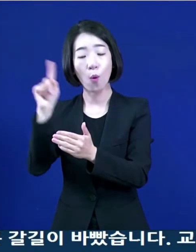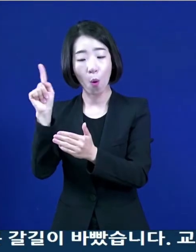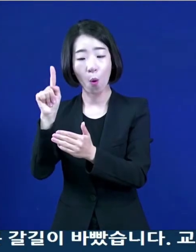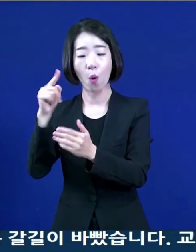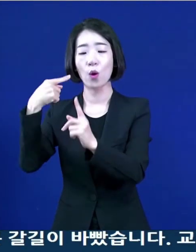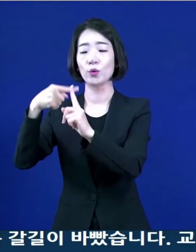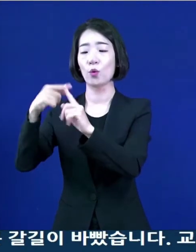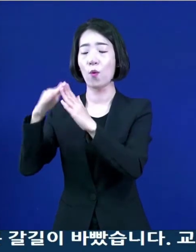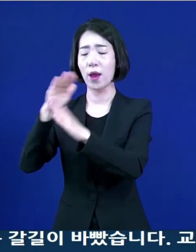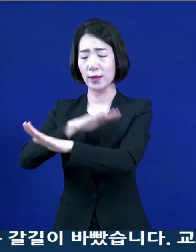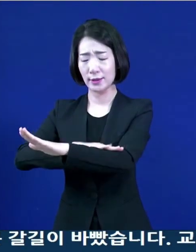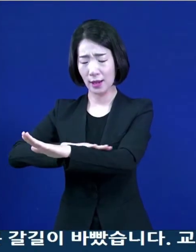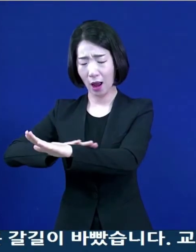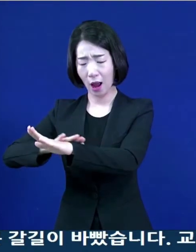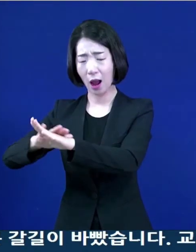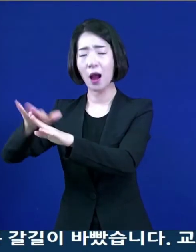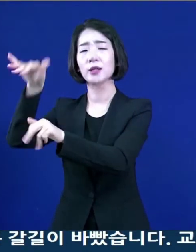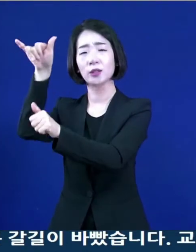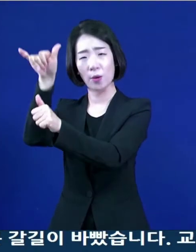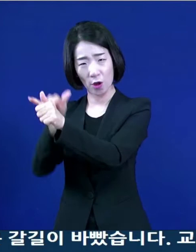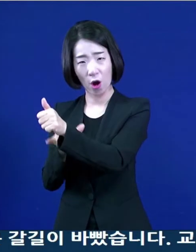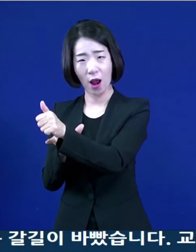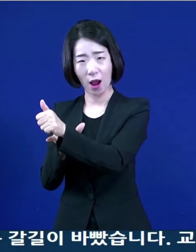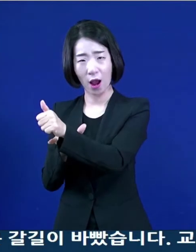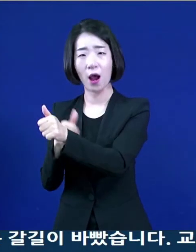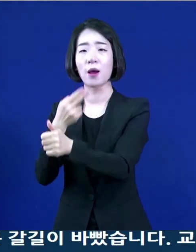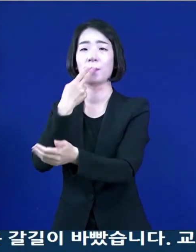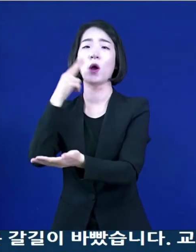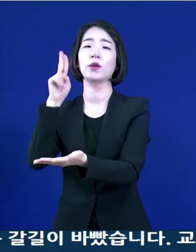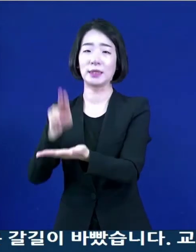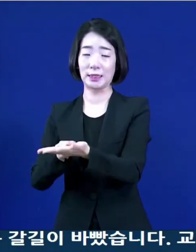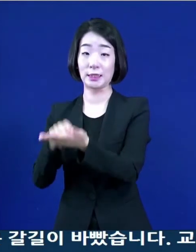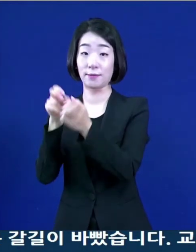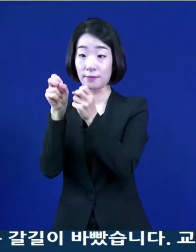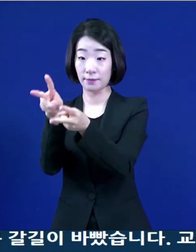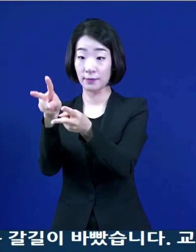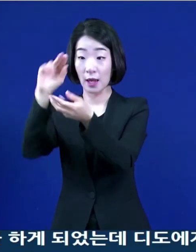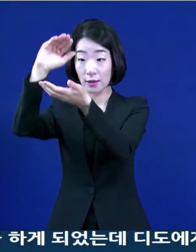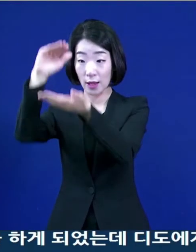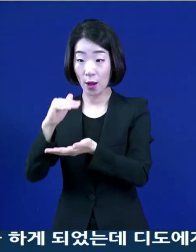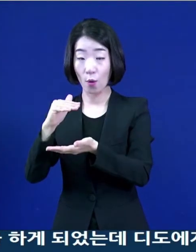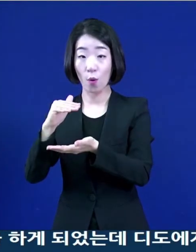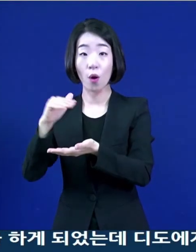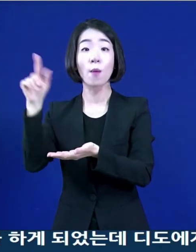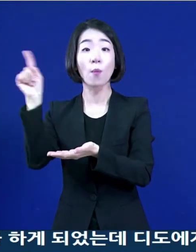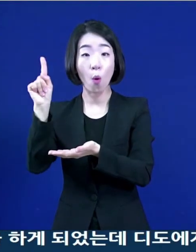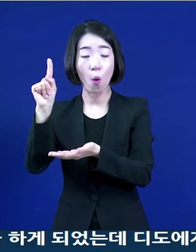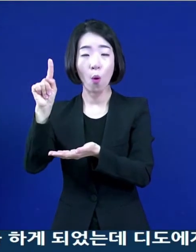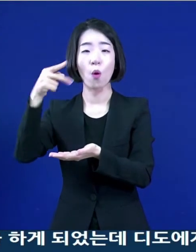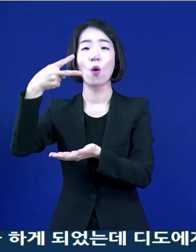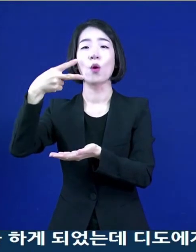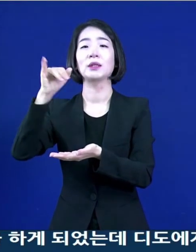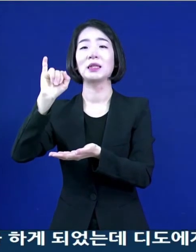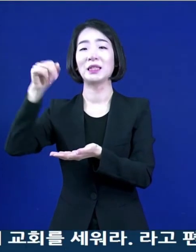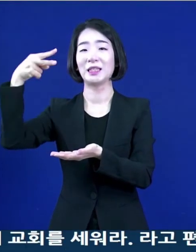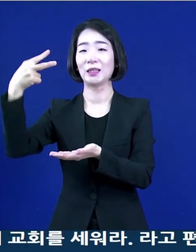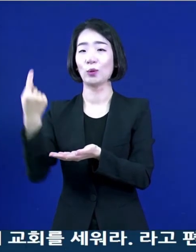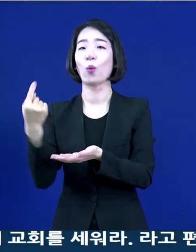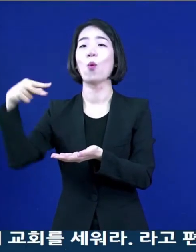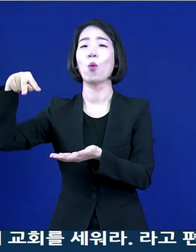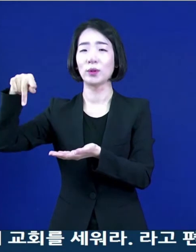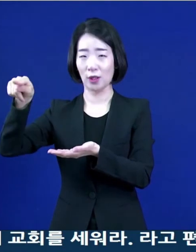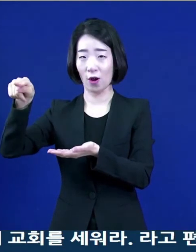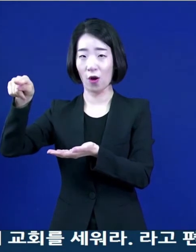라고 편지를 씁니다. 그 편지가 디도서인 겁니다. 디도서는 긴 편지가 아닙니다. 3장밖에